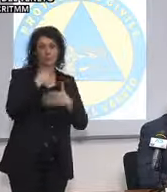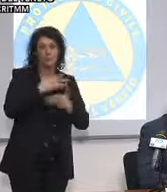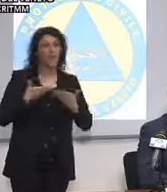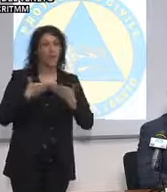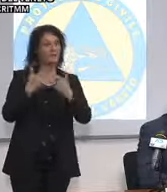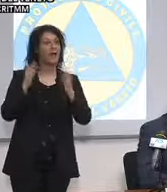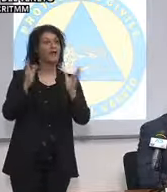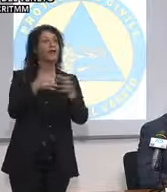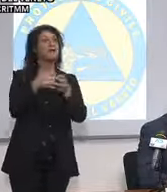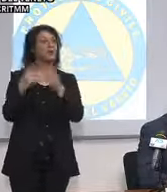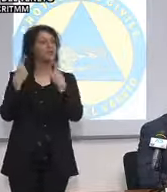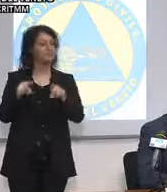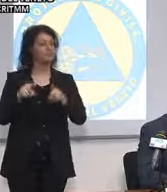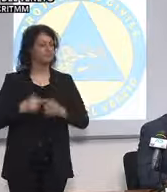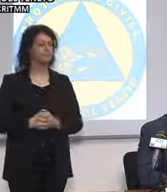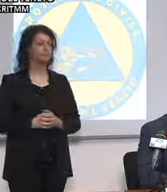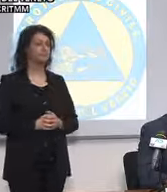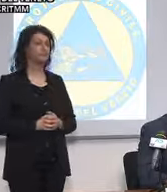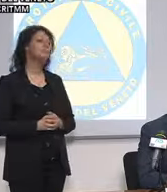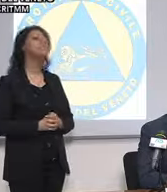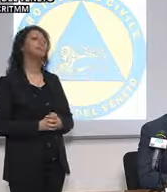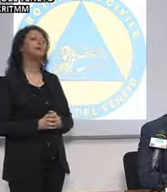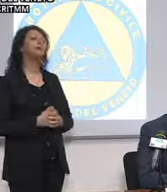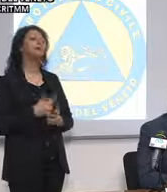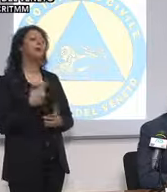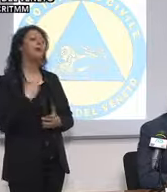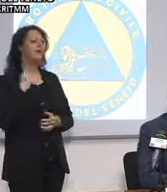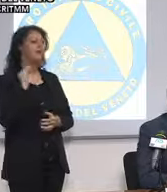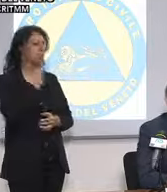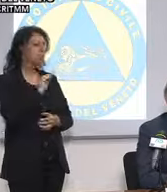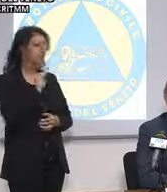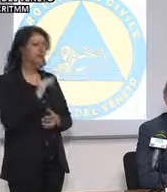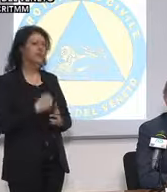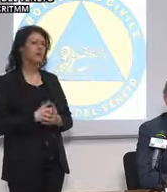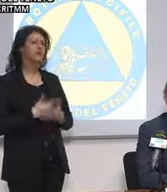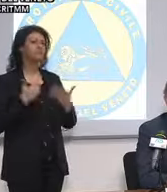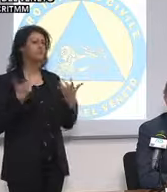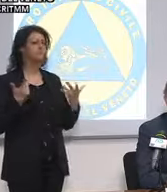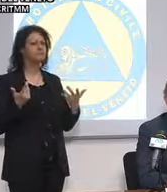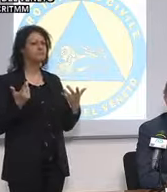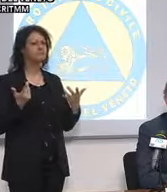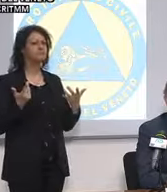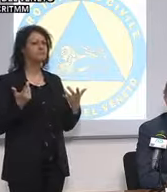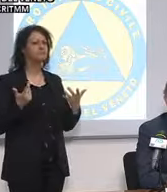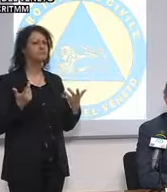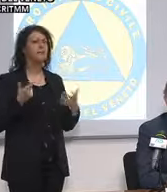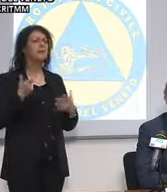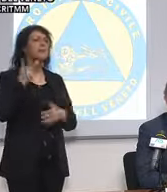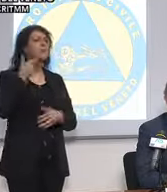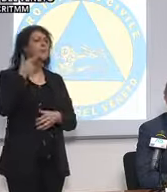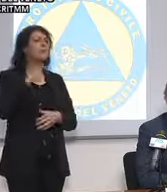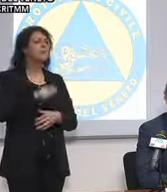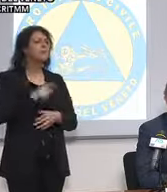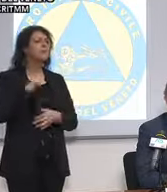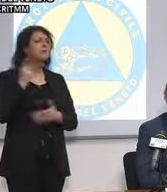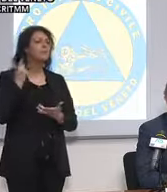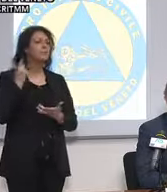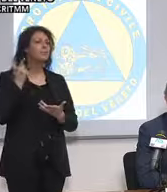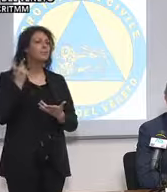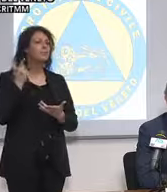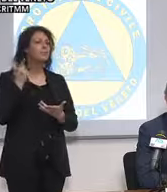chiaro come mai vi è stato chiesto una collaborazione regione per comunicare i dati, la situazione di una